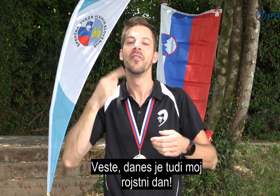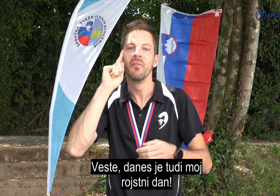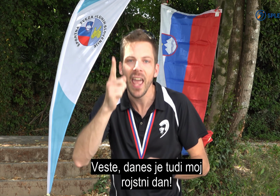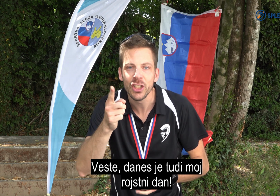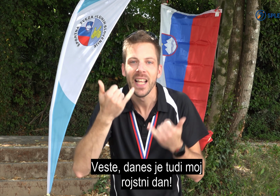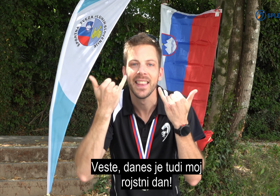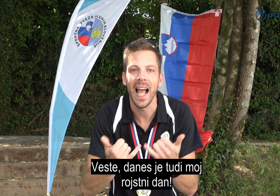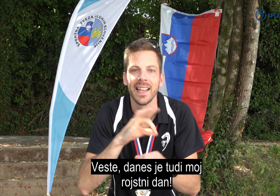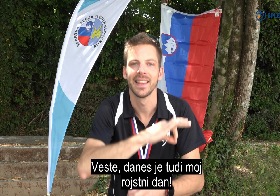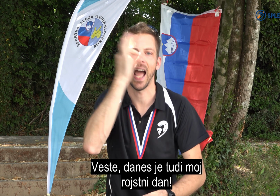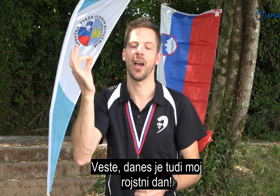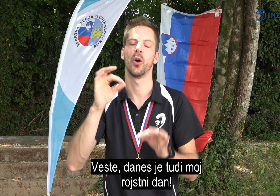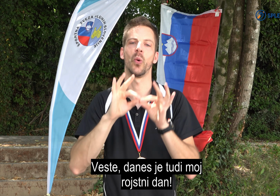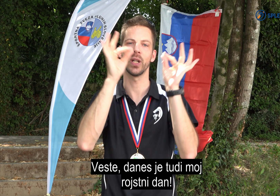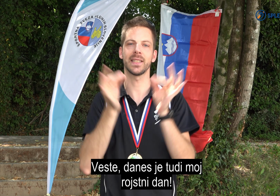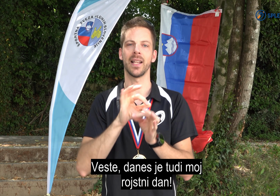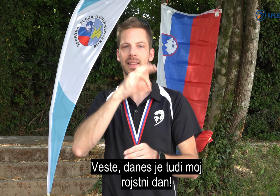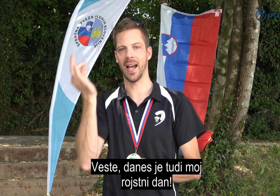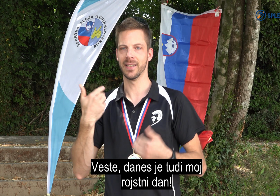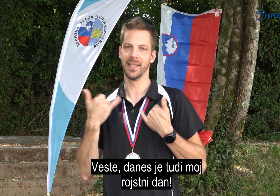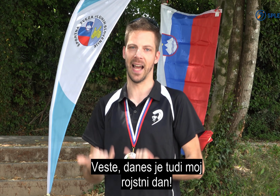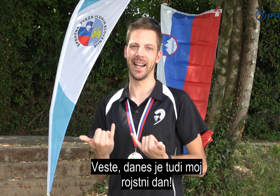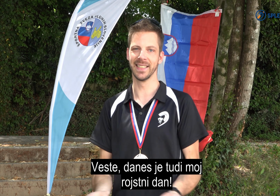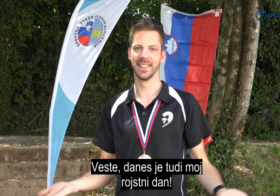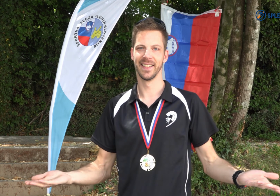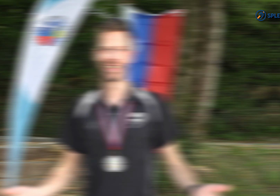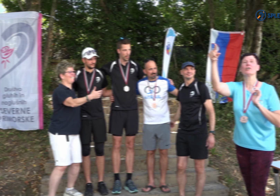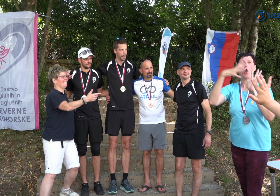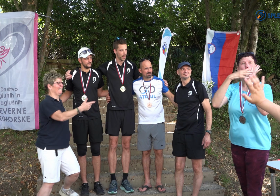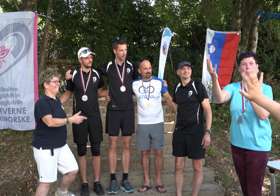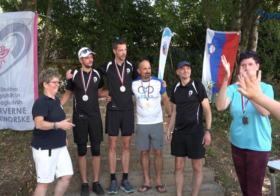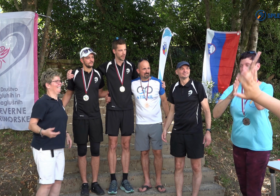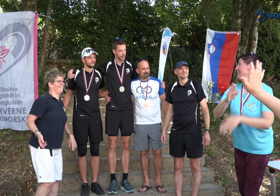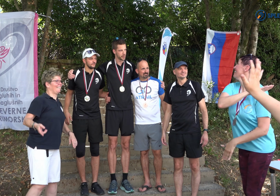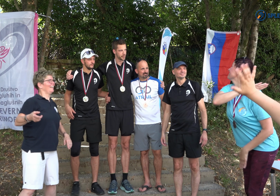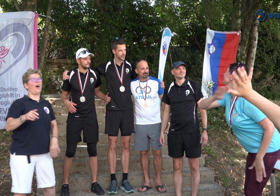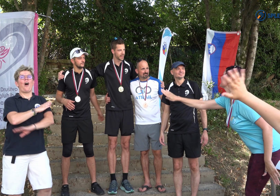osvojiti prvo mesto. Veste, danes je tudi moj rojstni dan.